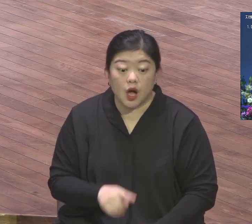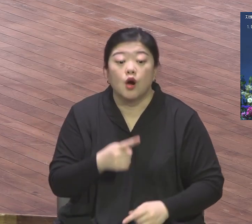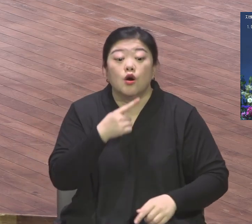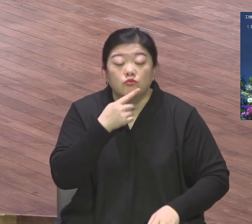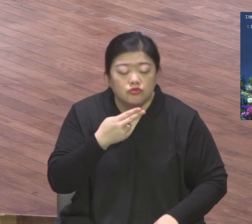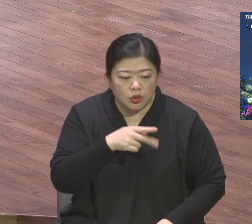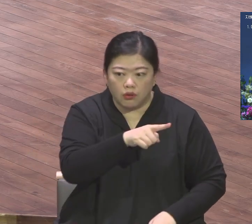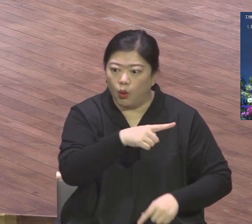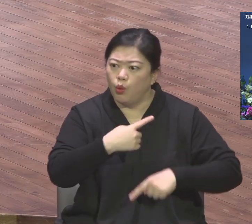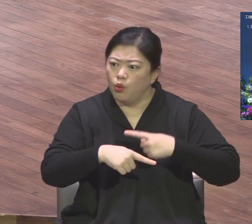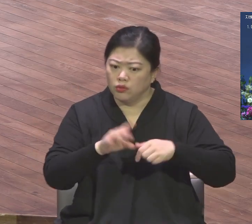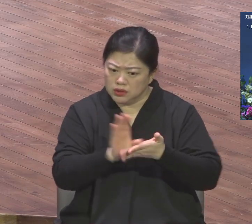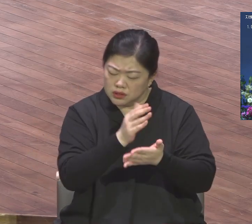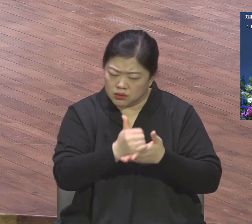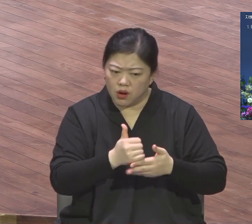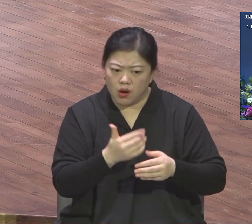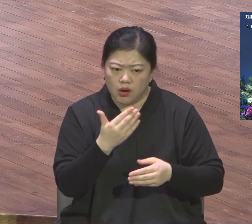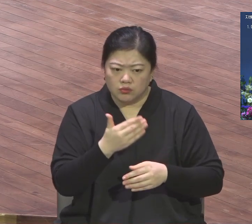주여 주여 하면 다 천국 가냐?